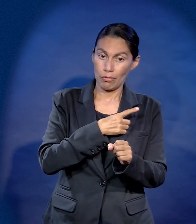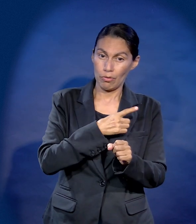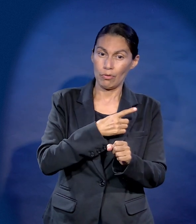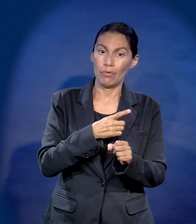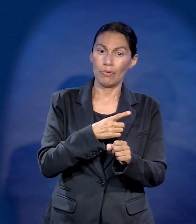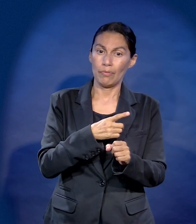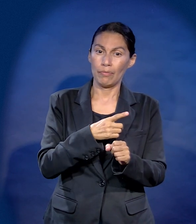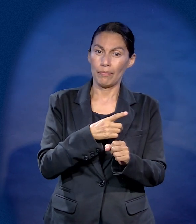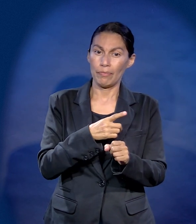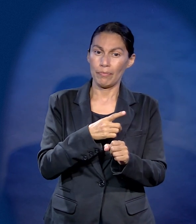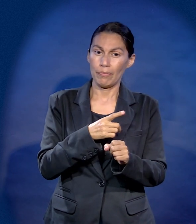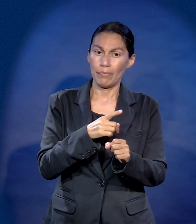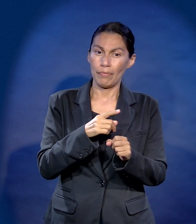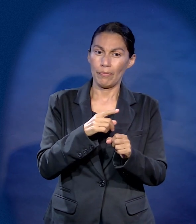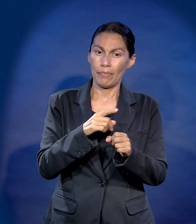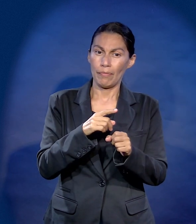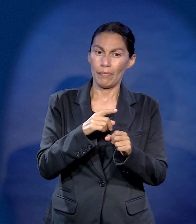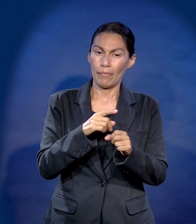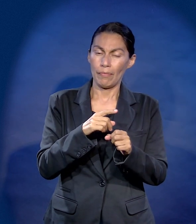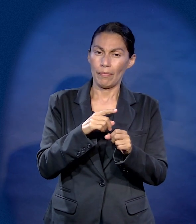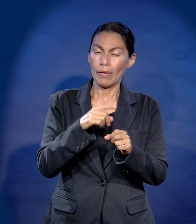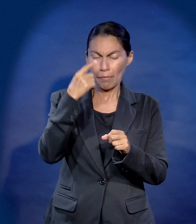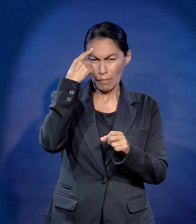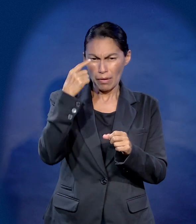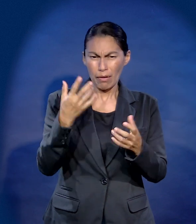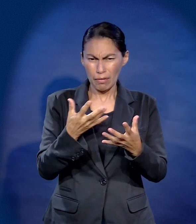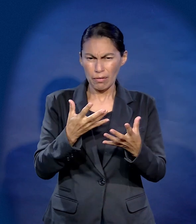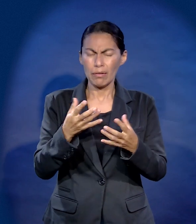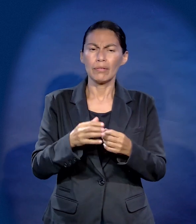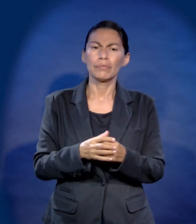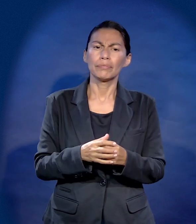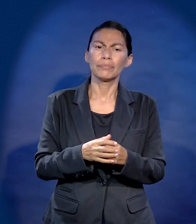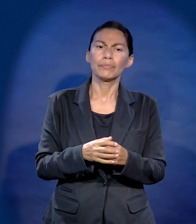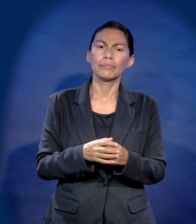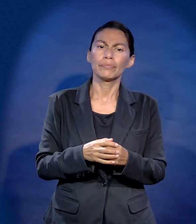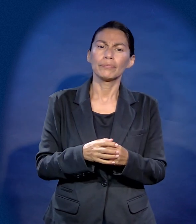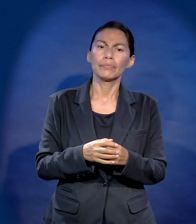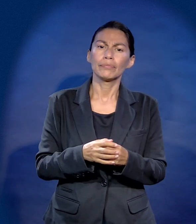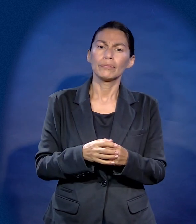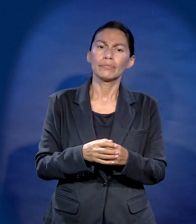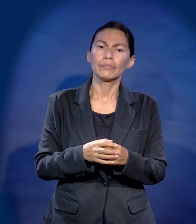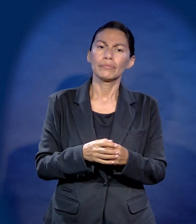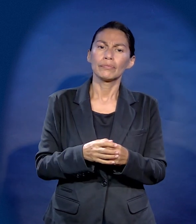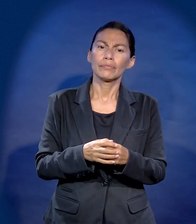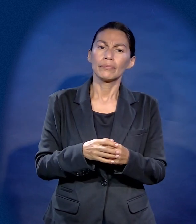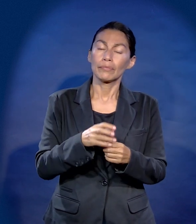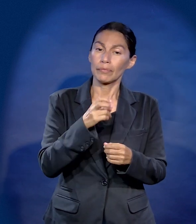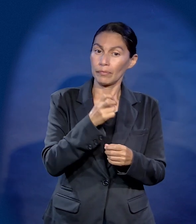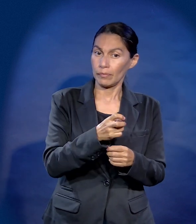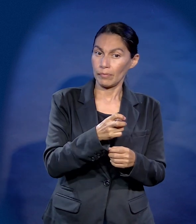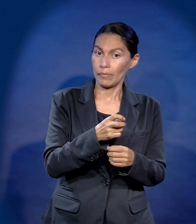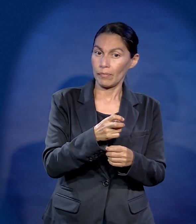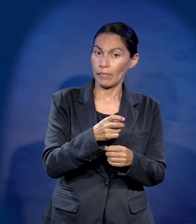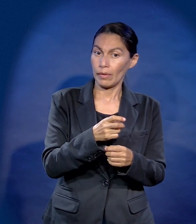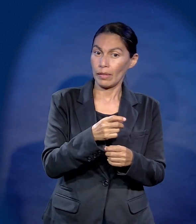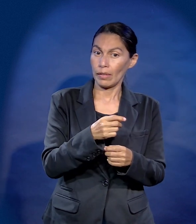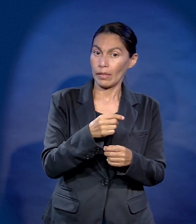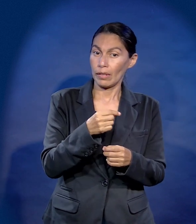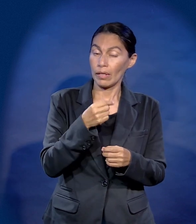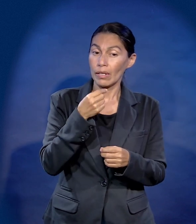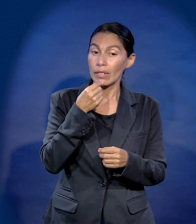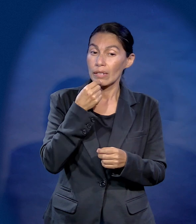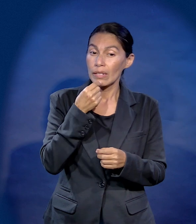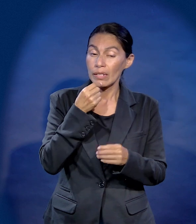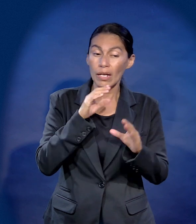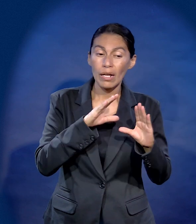de programar el piloto automático para que ese avión haga exactamente lo que él planeó que hiciera. Le va